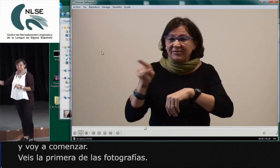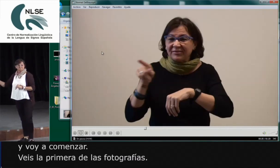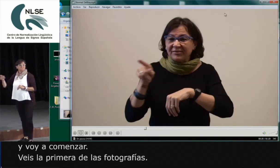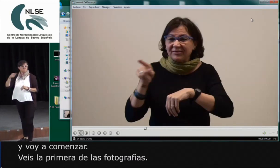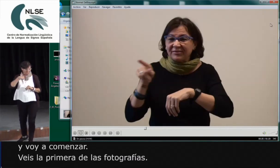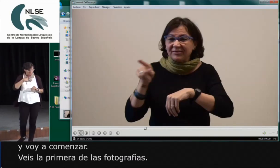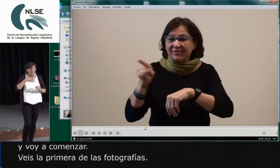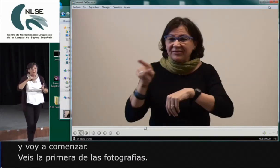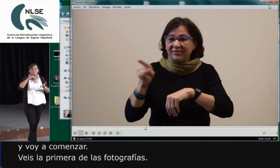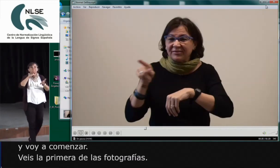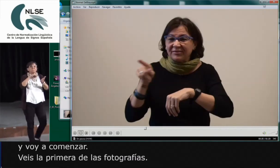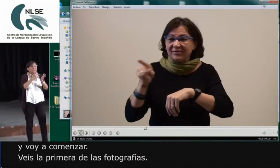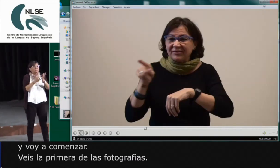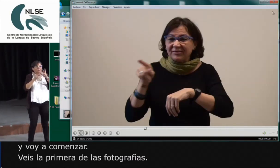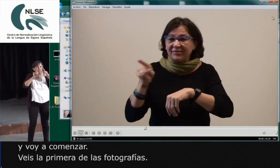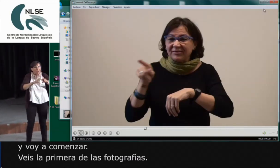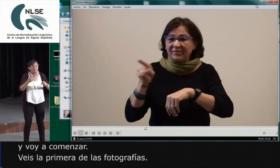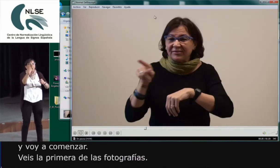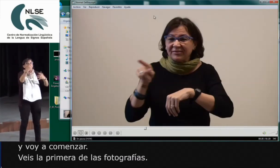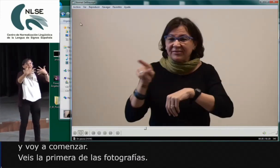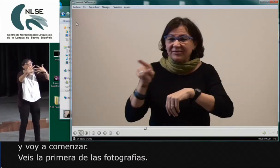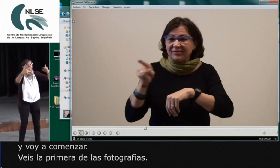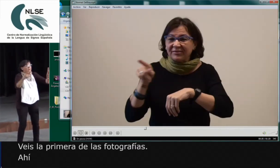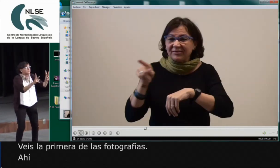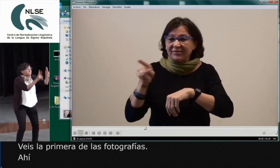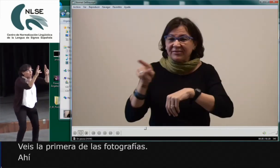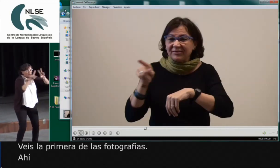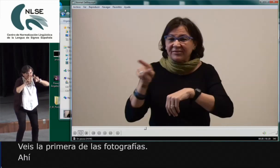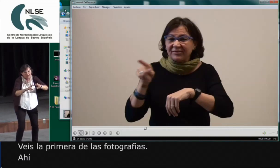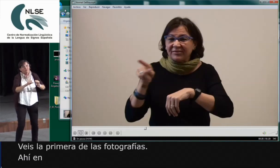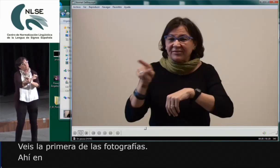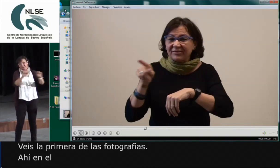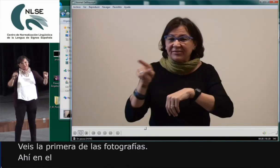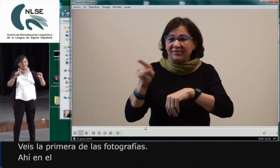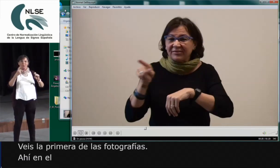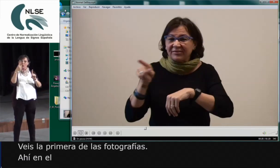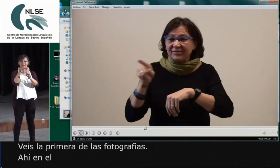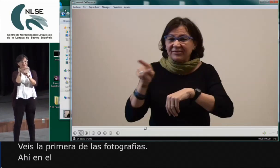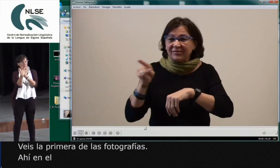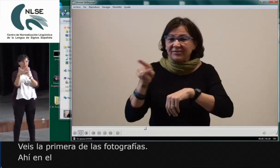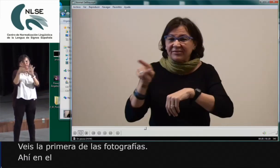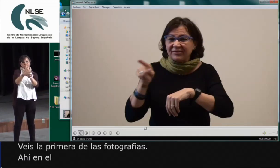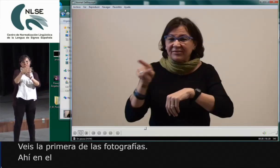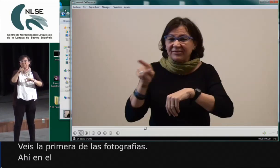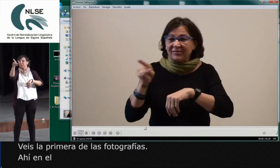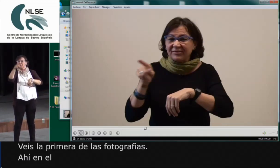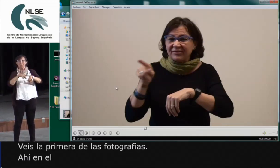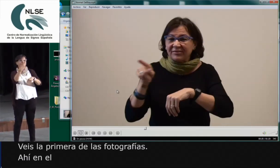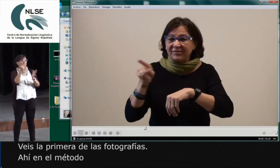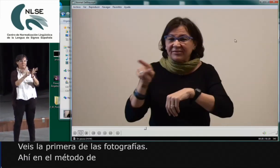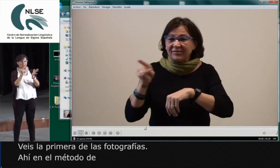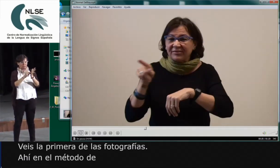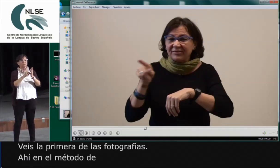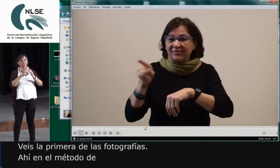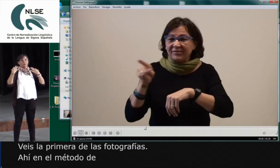¿Puedes pararlo, David? Vale, pues ahí, en el método de investigación, nos resultaba imposible